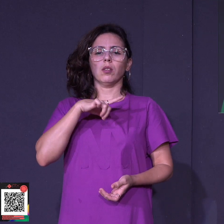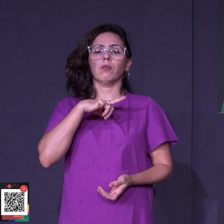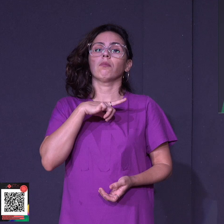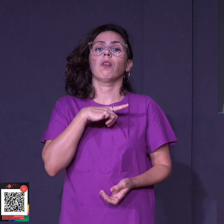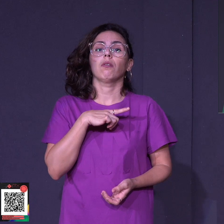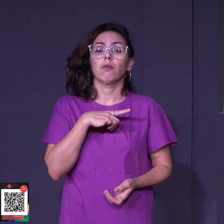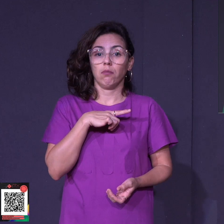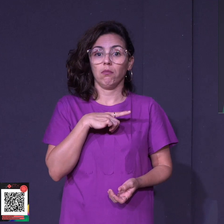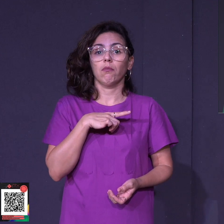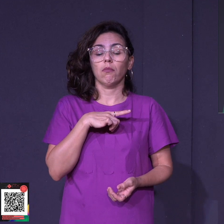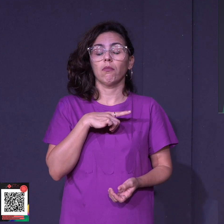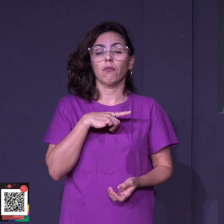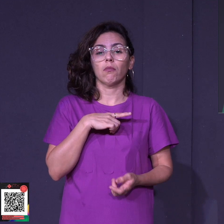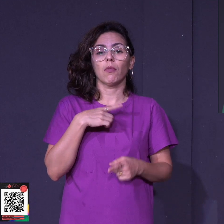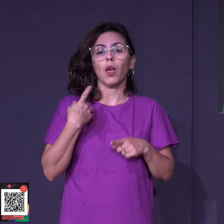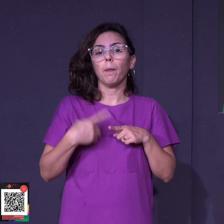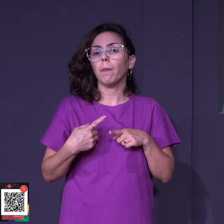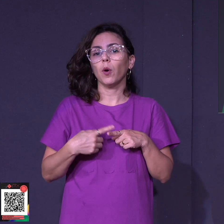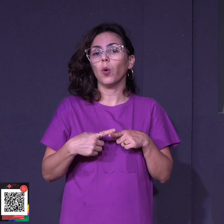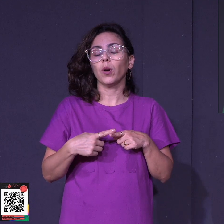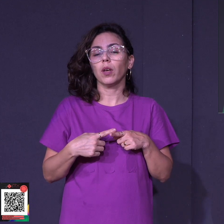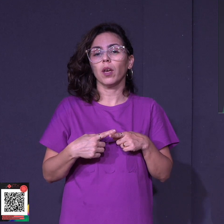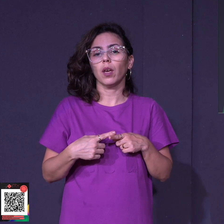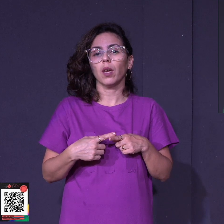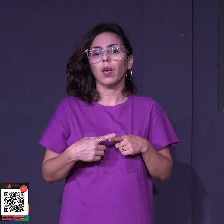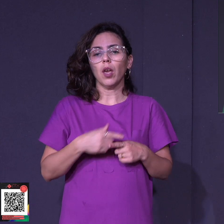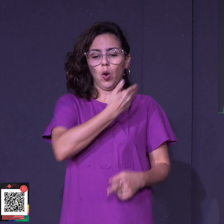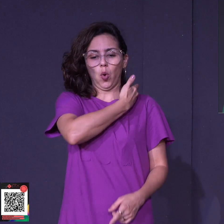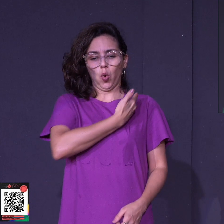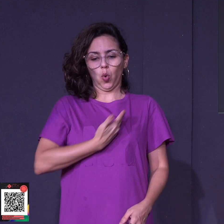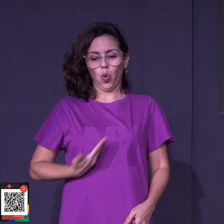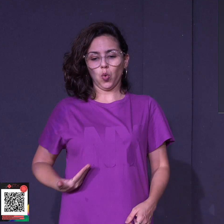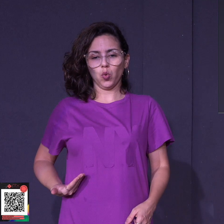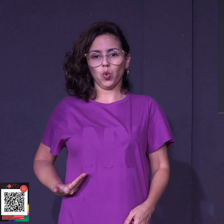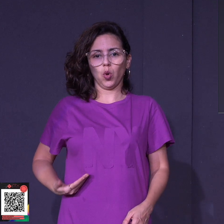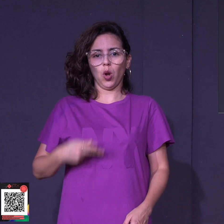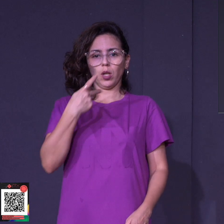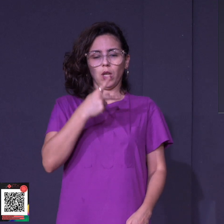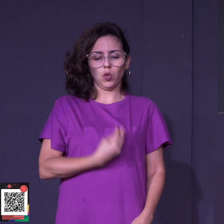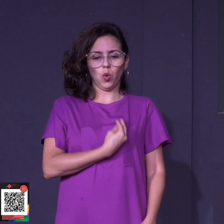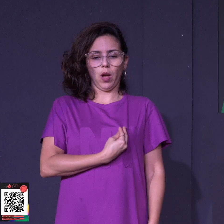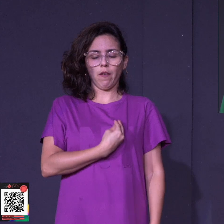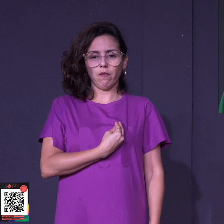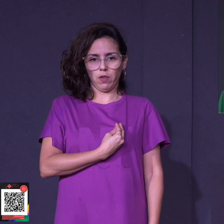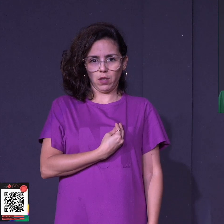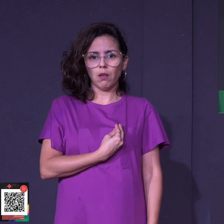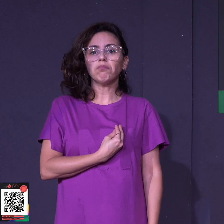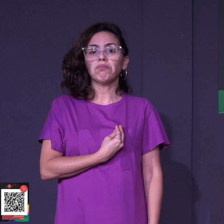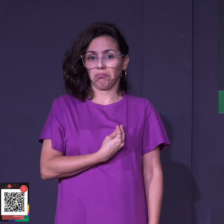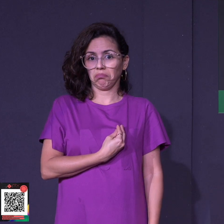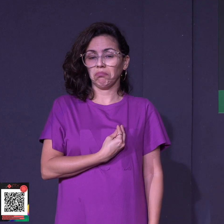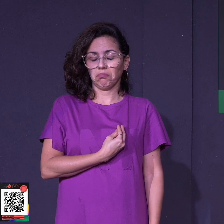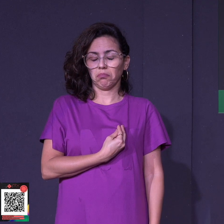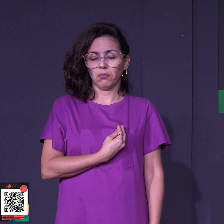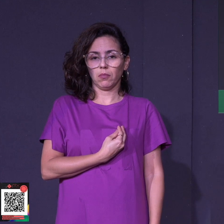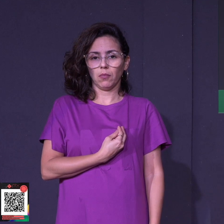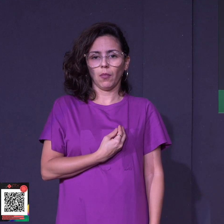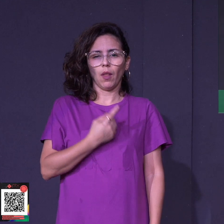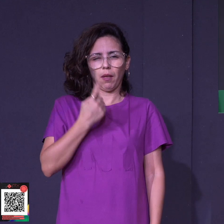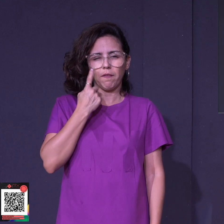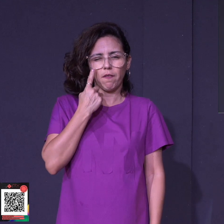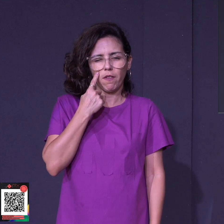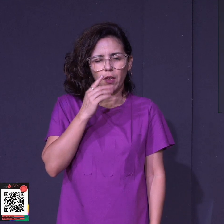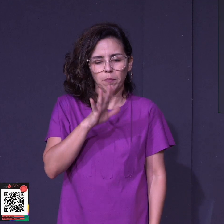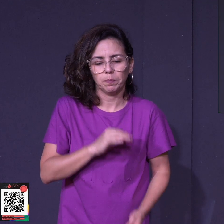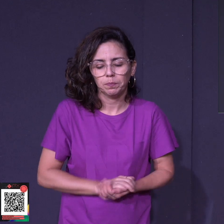tua vida vai determinar as tuas ações. Você quer uma prova que Jesus não era um teórico? Jesus estava